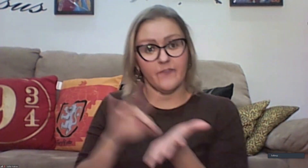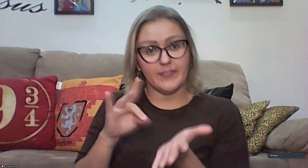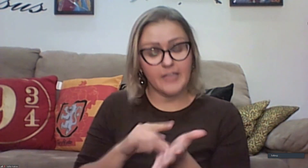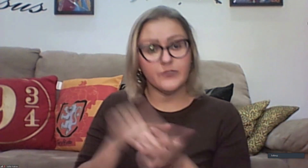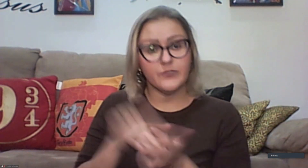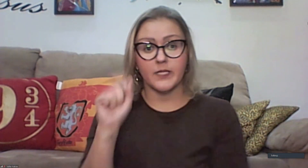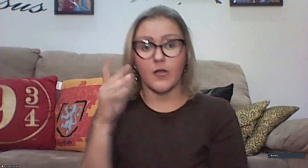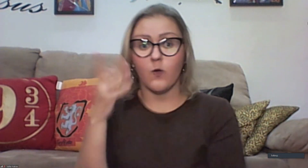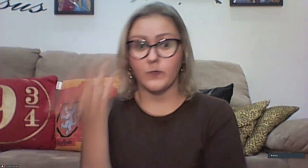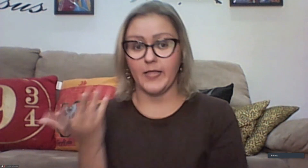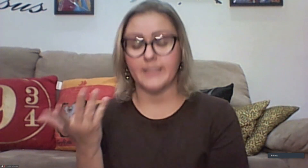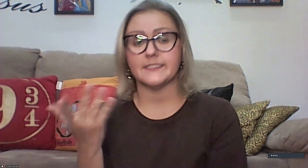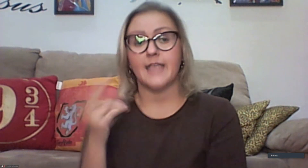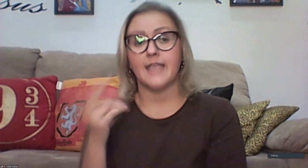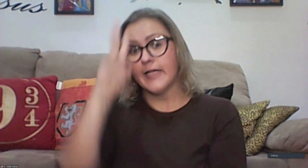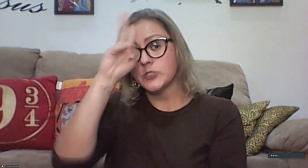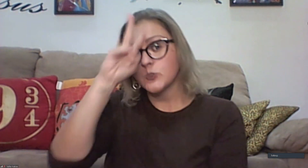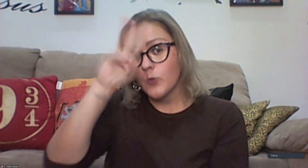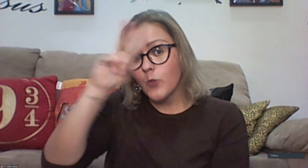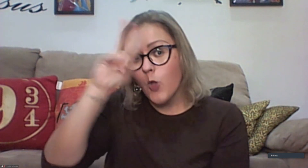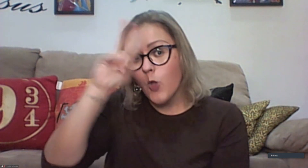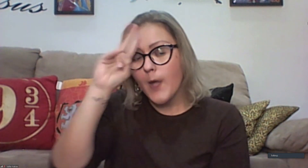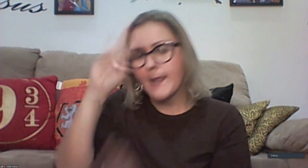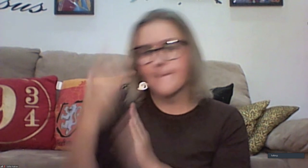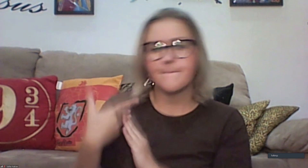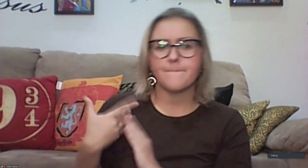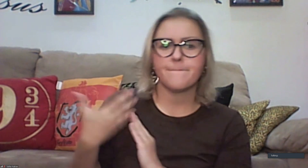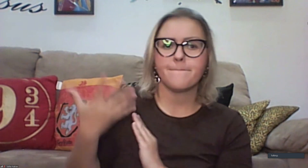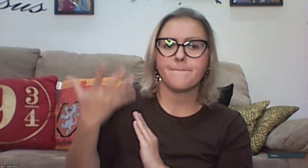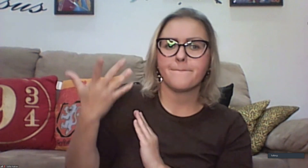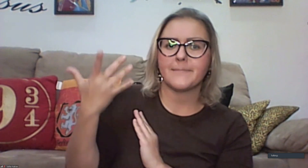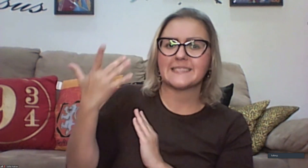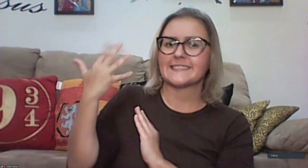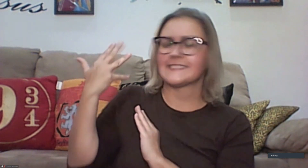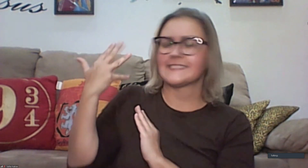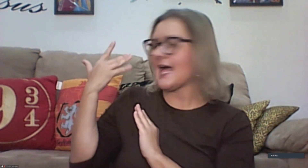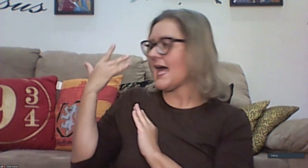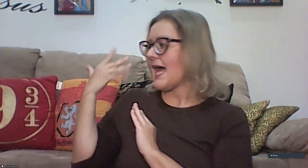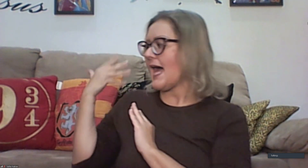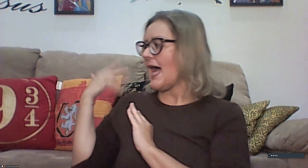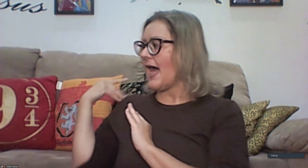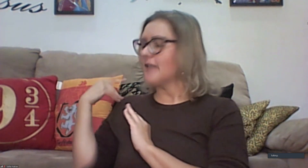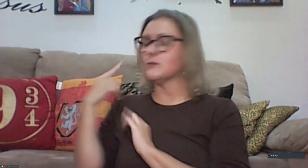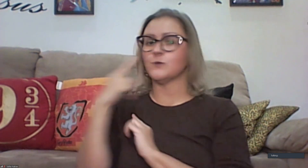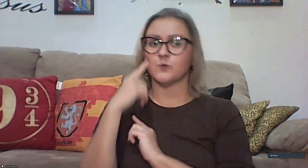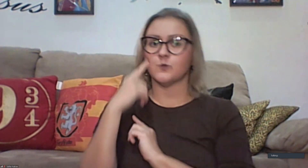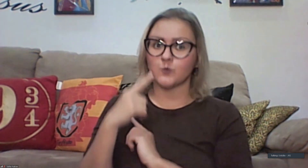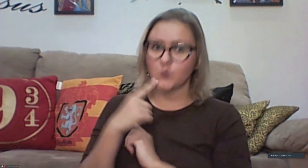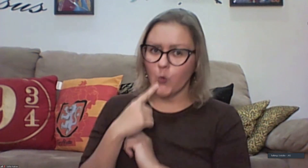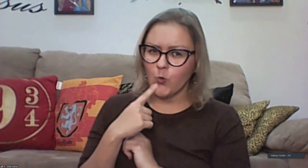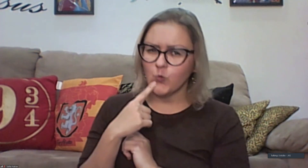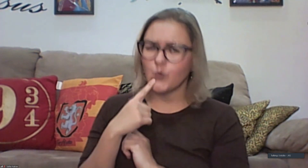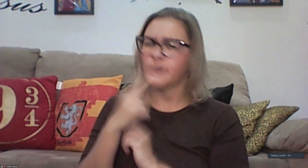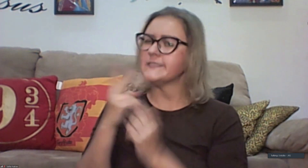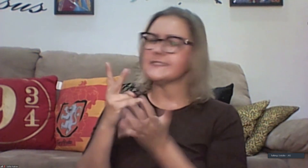Bom, na verdade, o que acontece? Nós percebemos aí, na história, né?